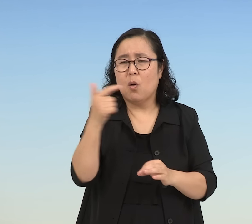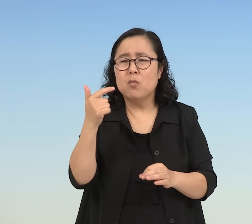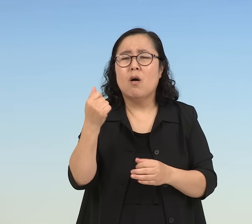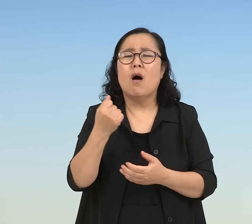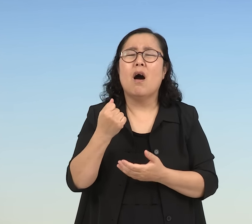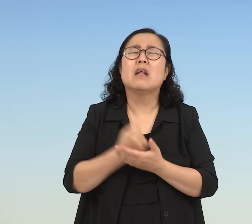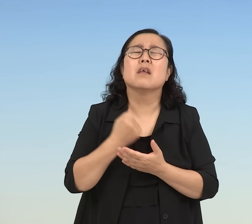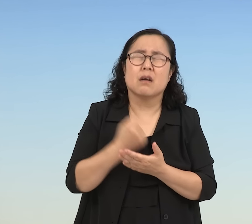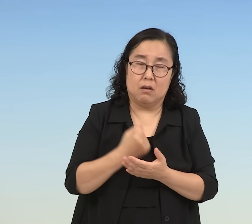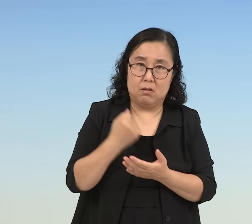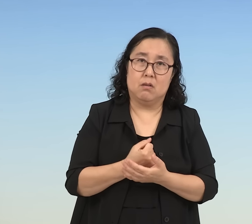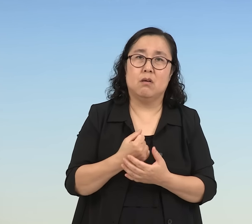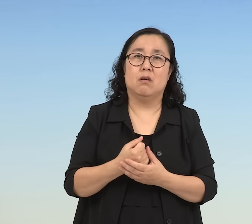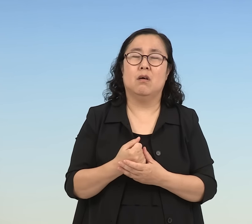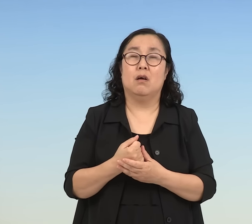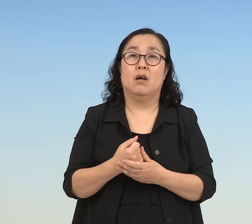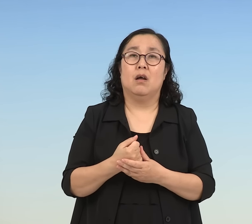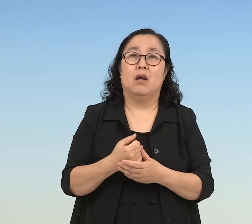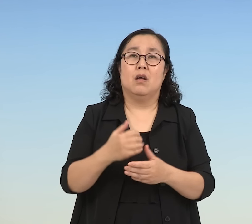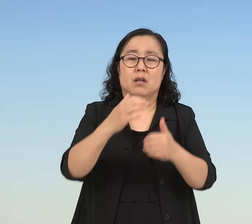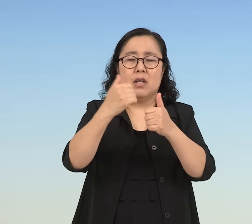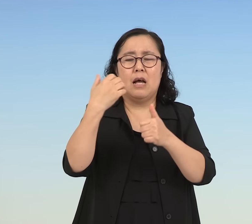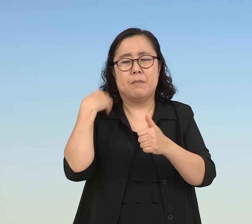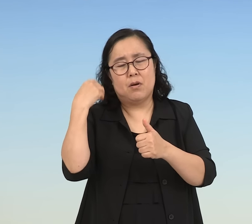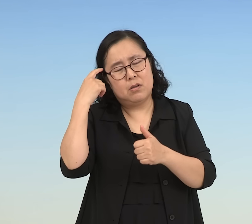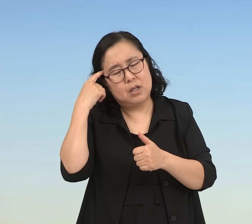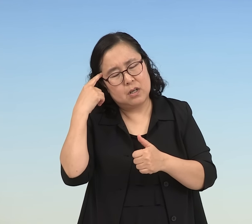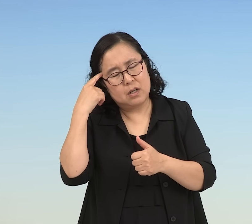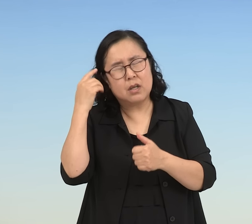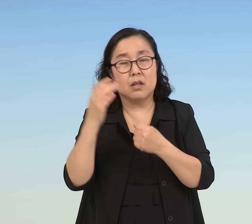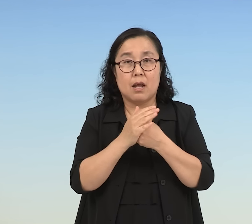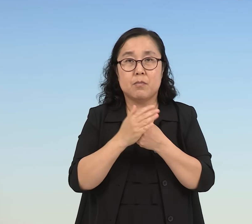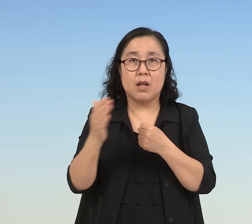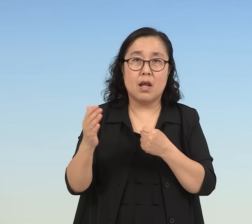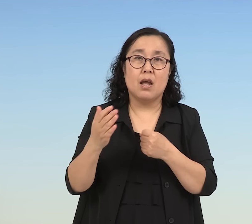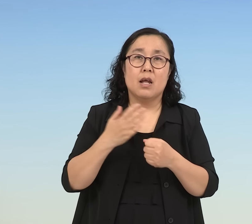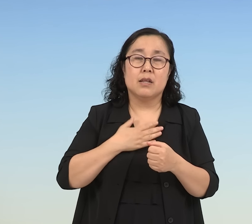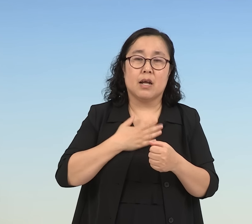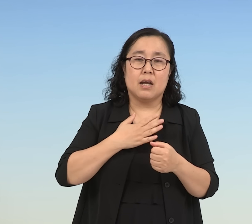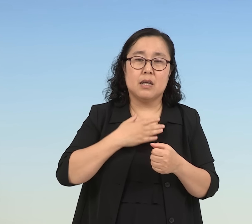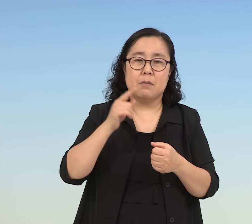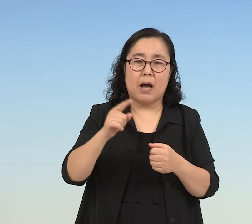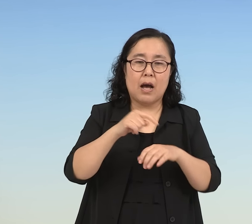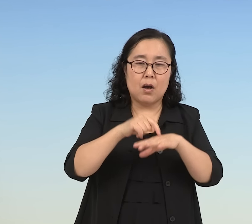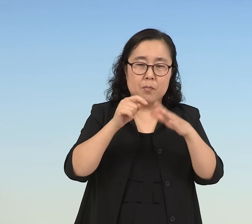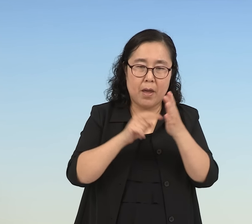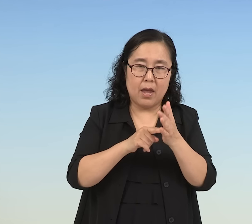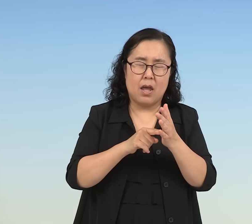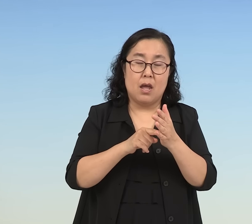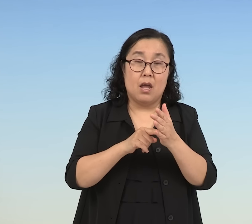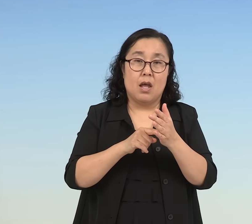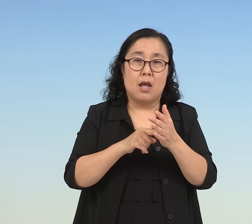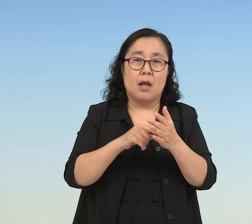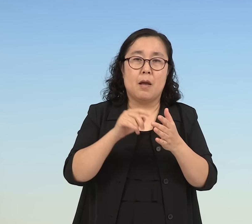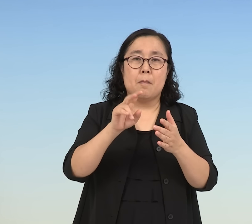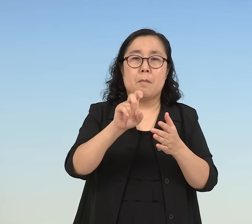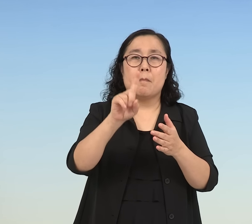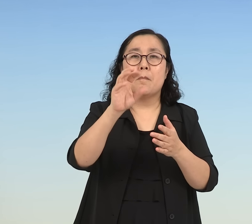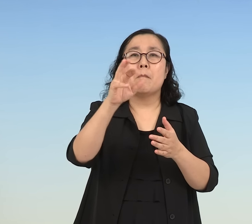보면서 울컥하는 마음이 들었습니다. 이 사명을 묵상하고 있기 때문에 묵상하고 있었기 때문에 제가 이런 마음에 독백이